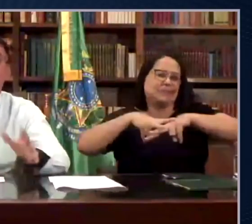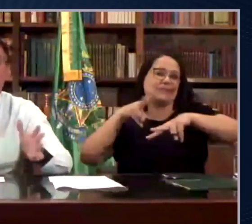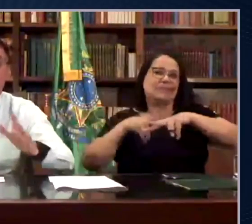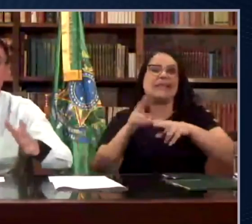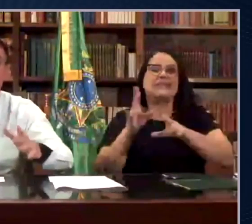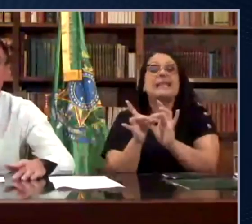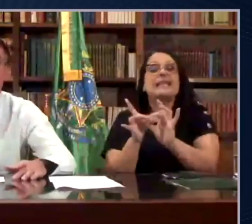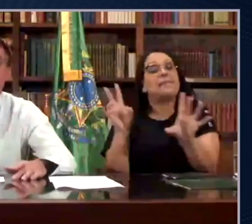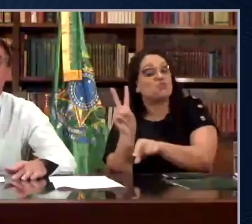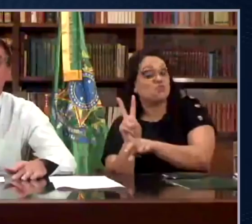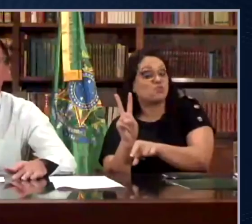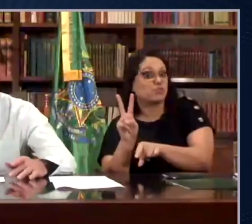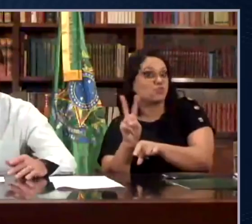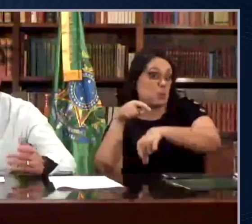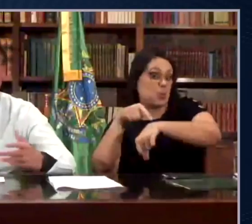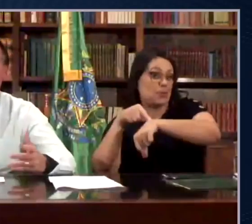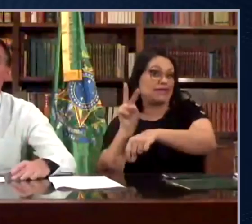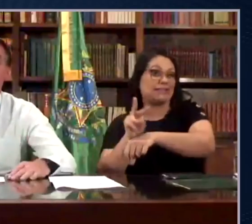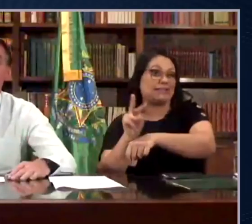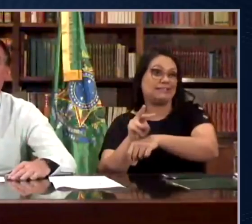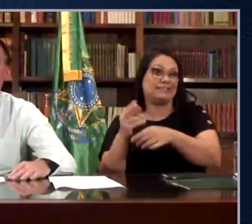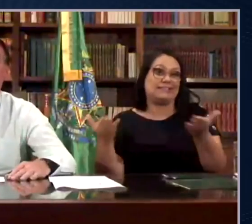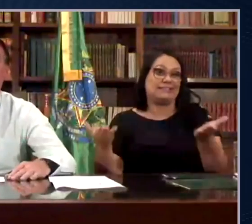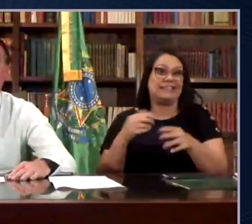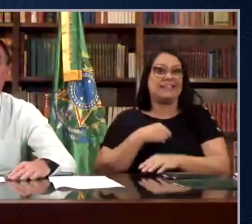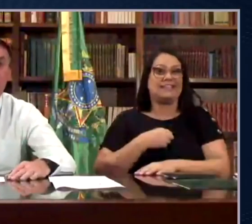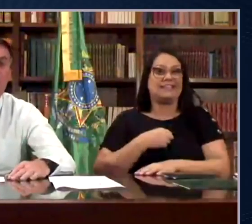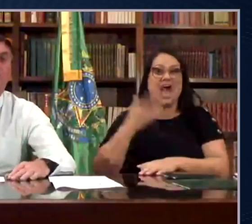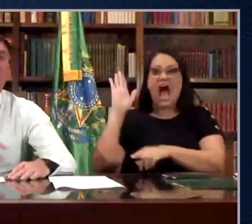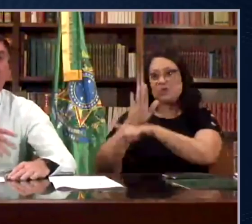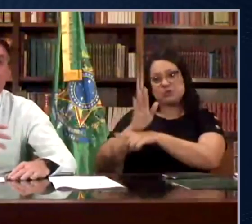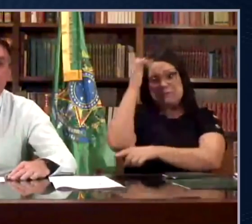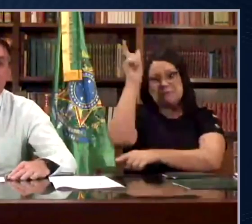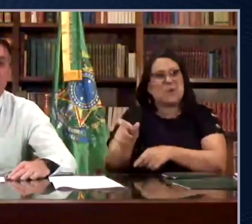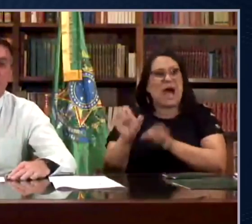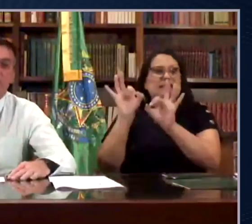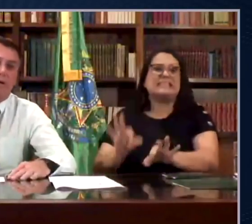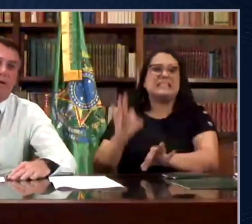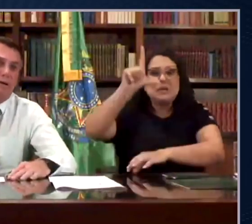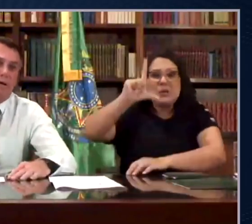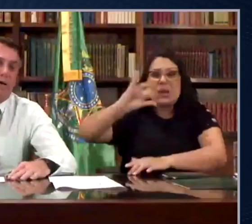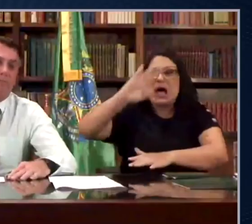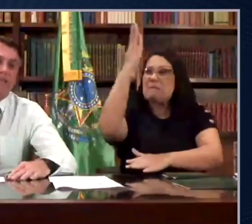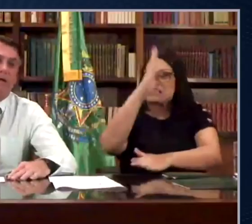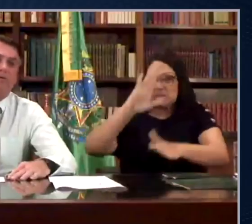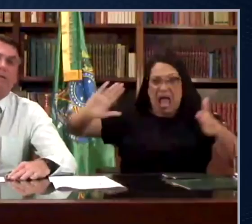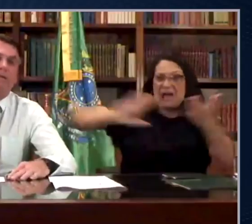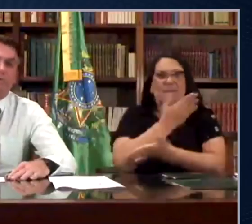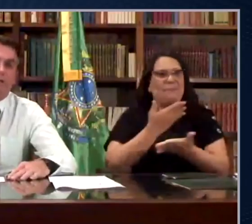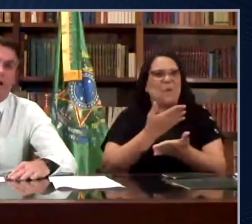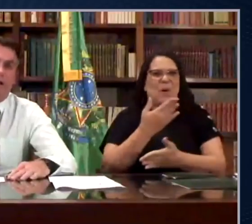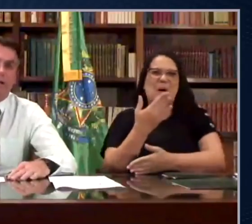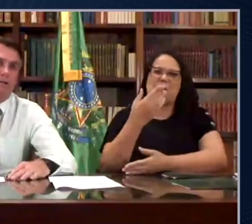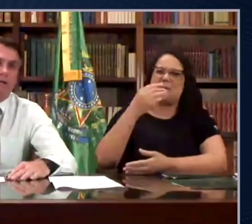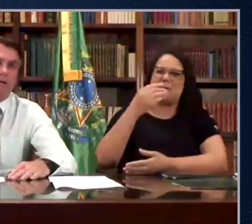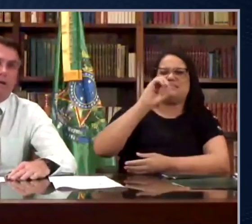liberdade condicional no momento, vamos assim dizer. Sim. Ele se solidarizar com uma pessoa como essa que acabou com o Brasil, né? Mais de R$500